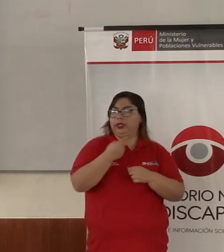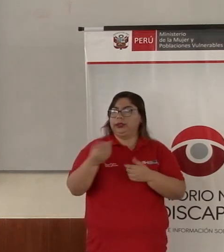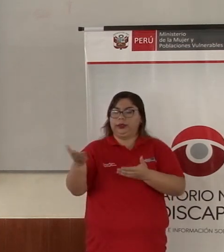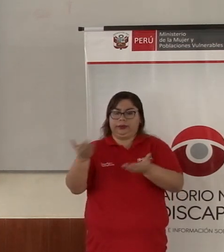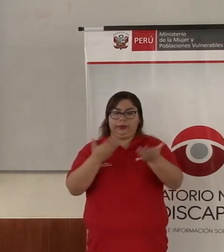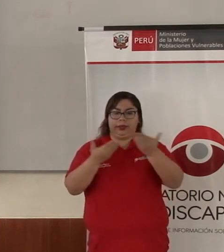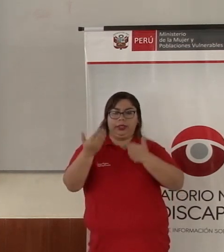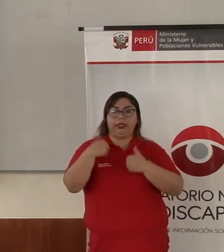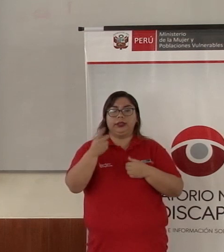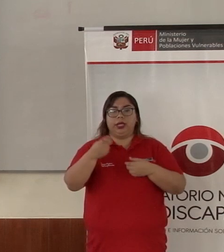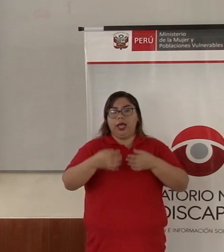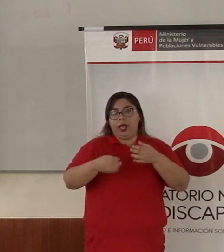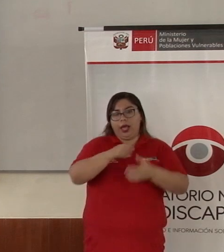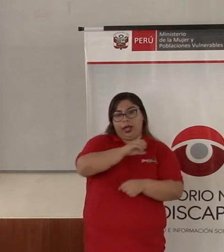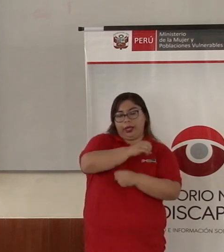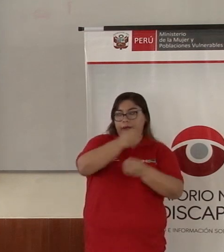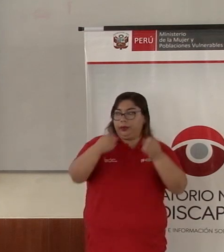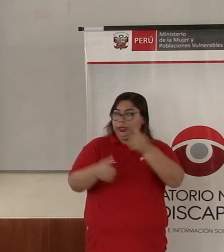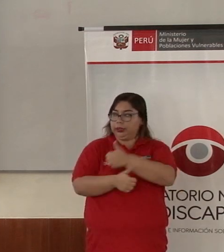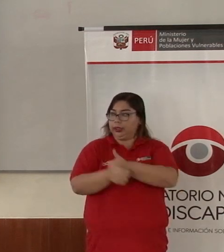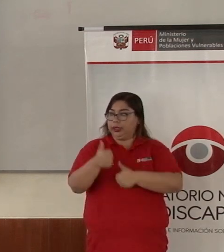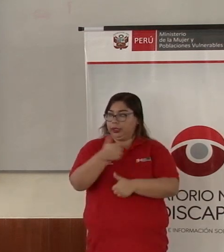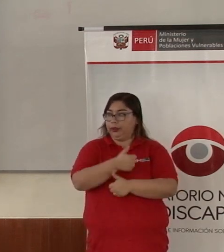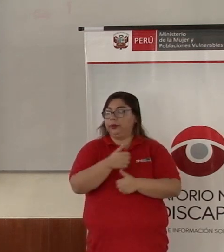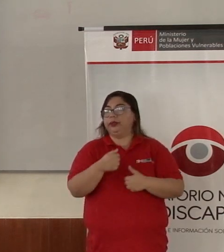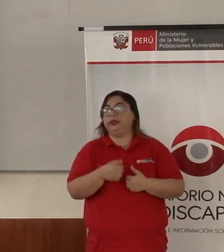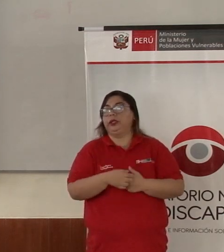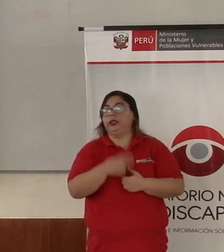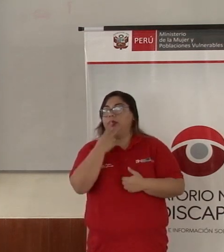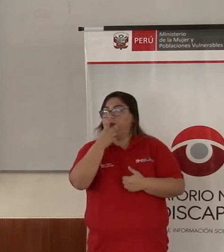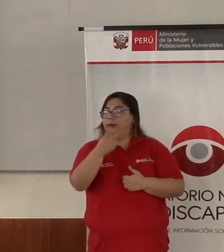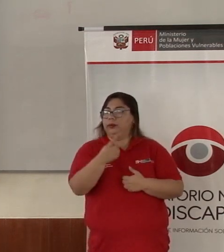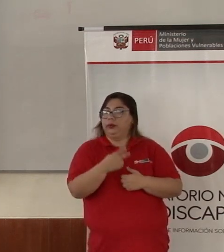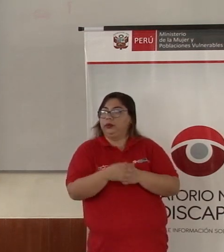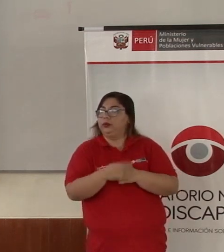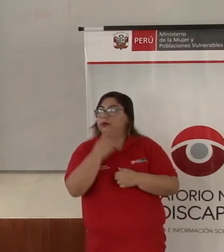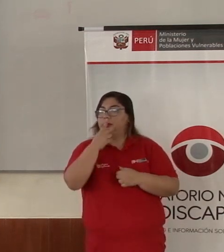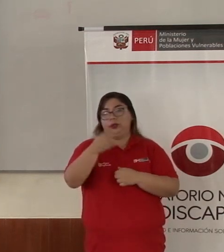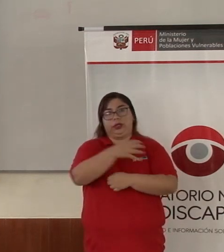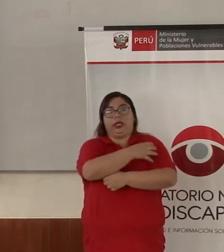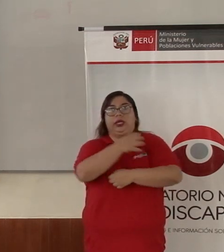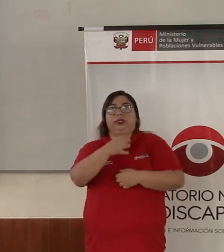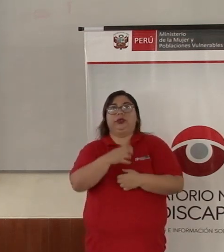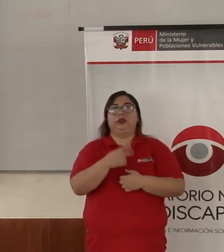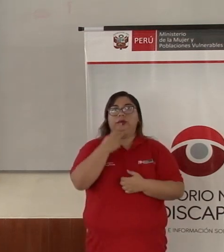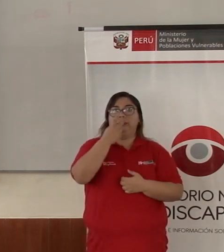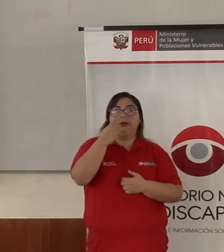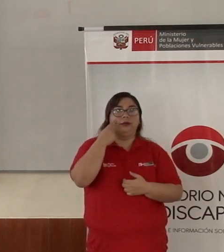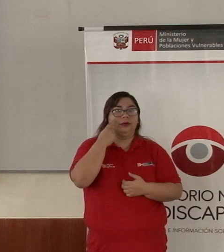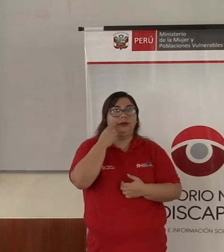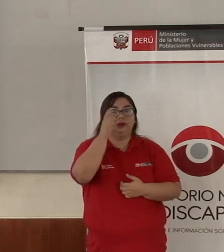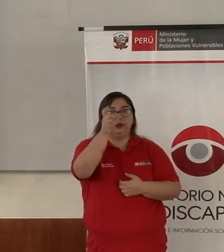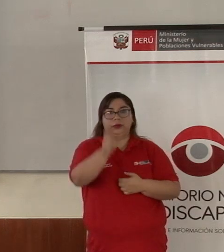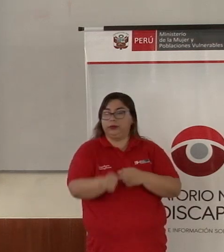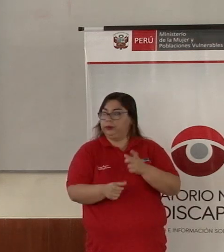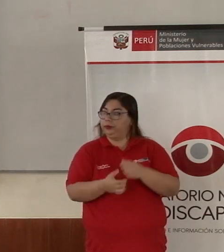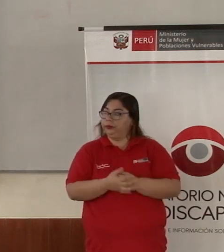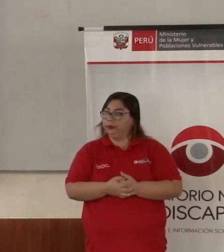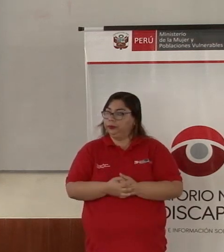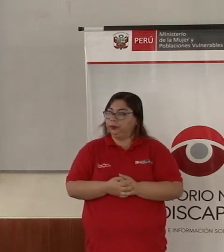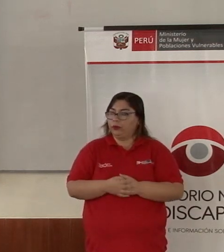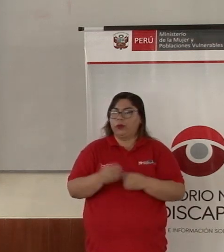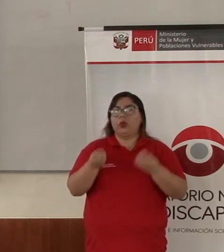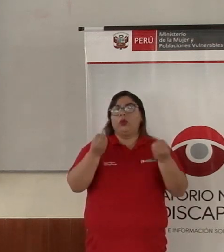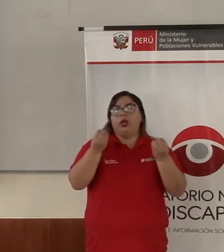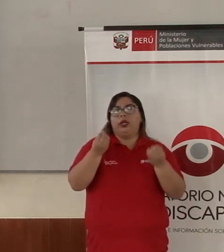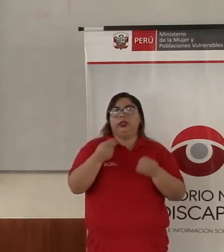legislativas, administrativas y de otra índole que sean pertinentes para hacer efectivos los derechos reconocidos en la presente Convención. ¿Cuáles